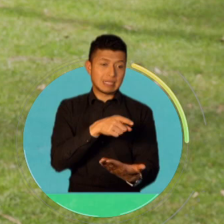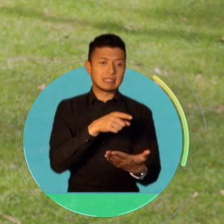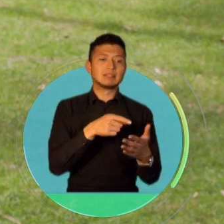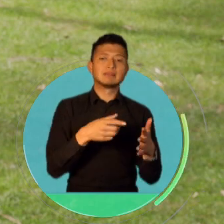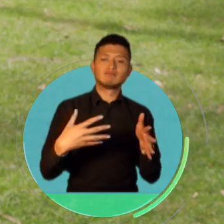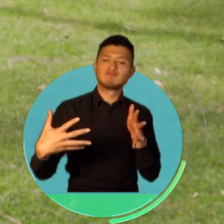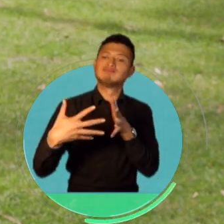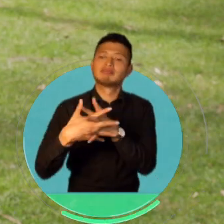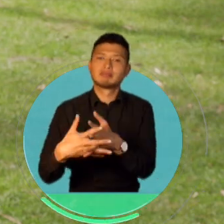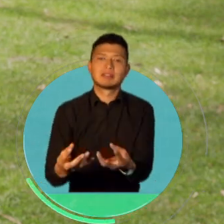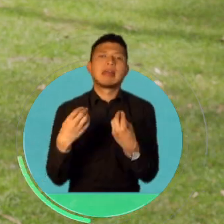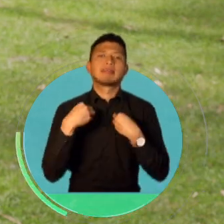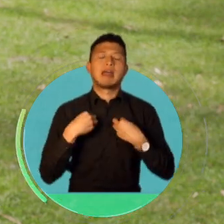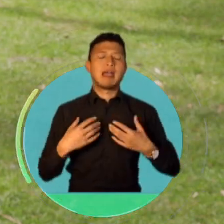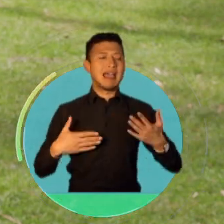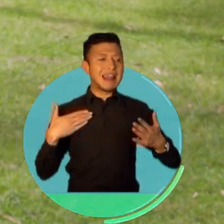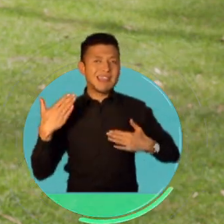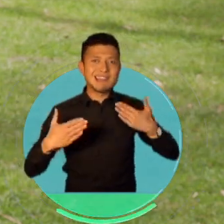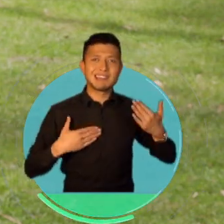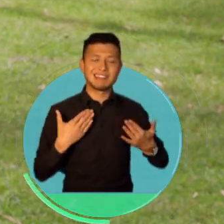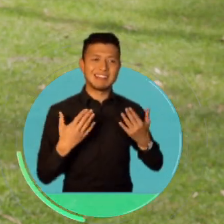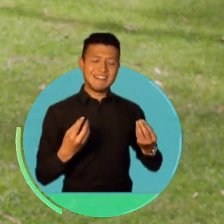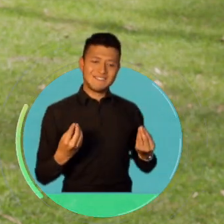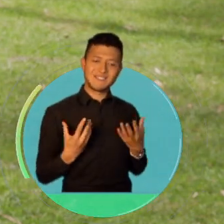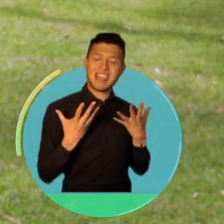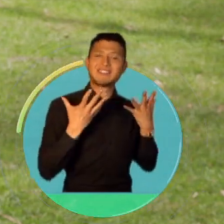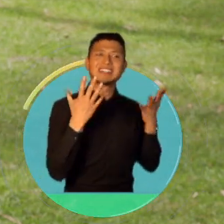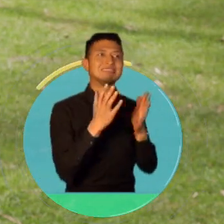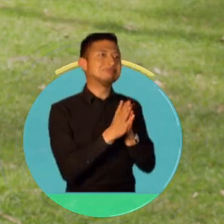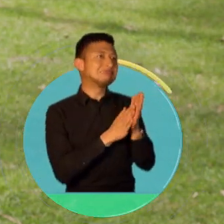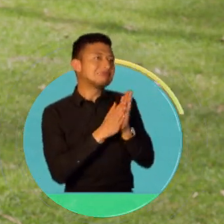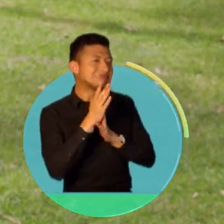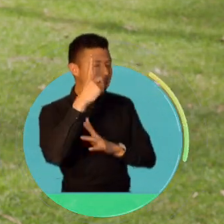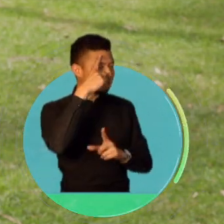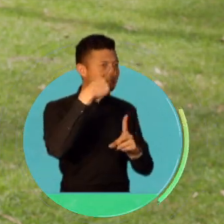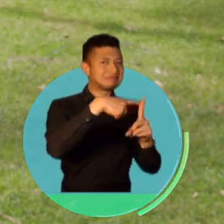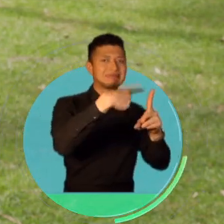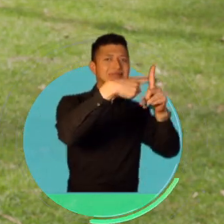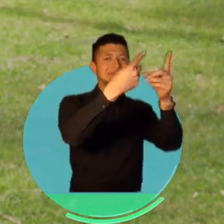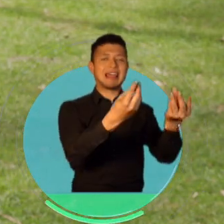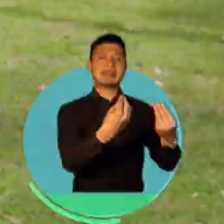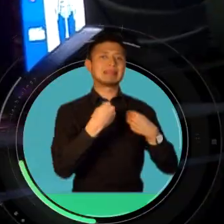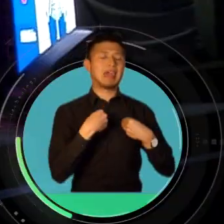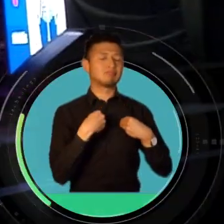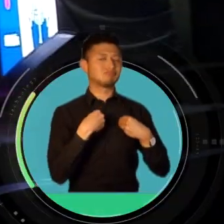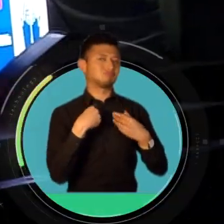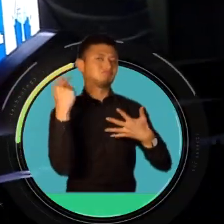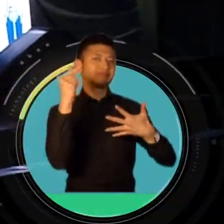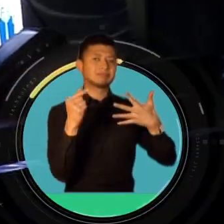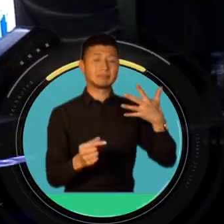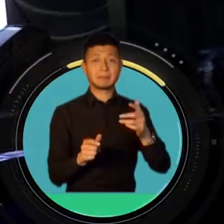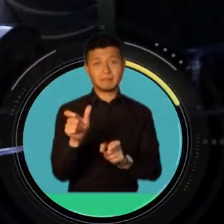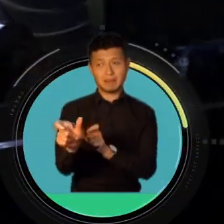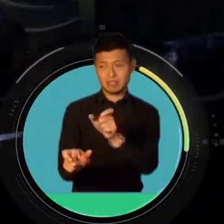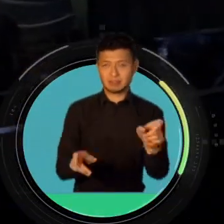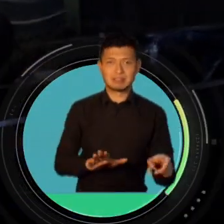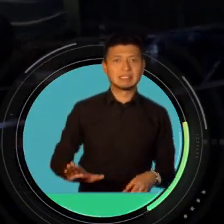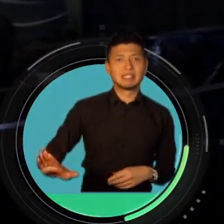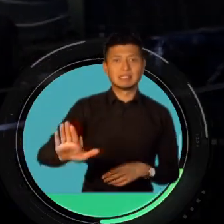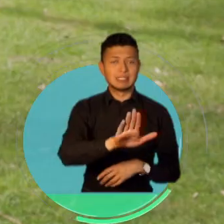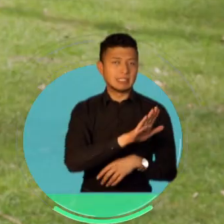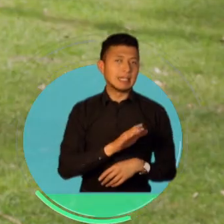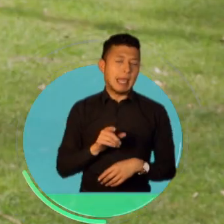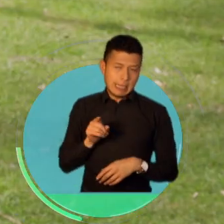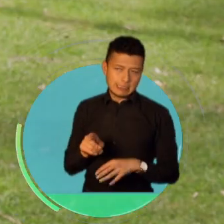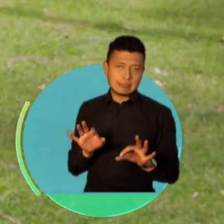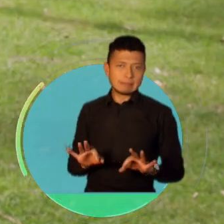que alegre que entregue vida que entregue Esperanza que entregue muchas satisfacciones a las personas entonces por